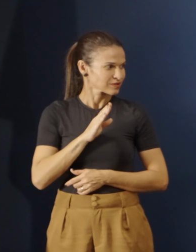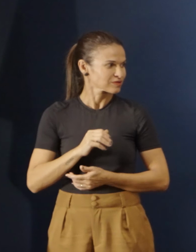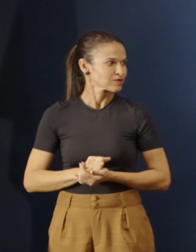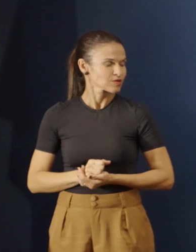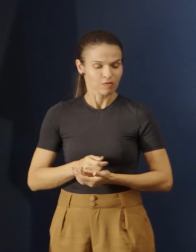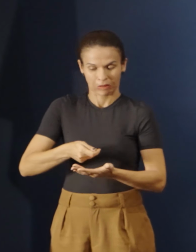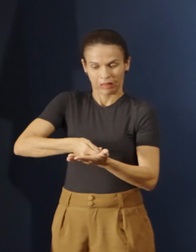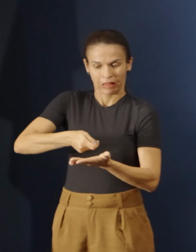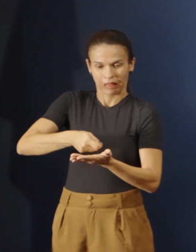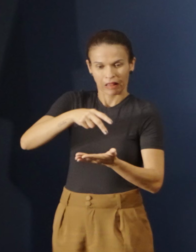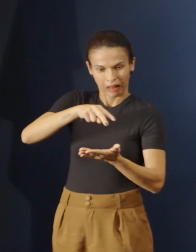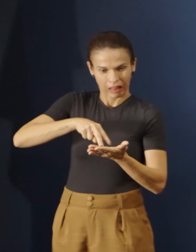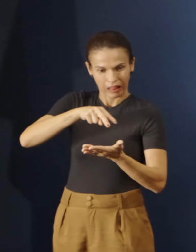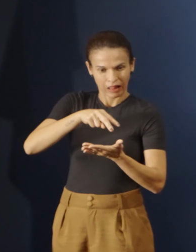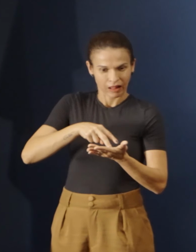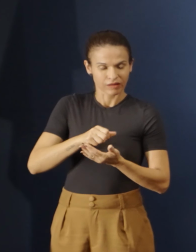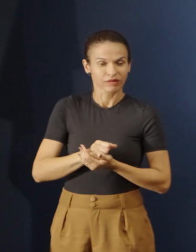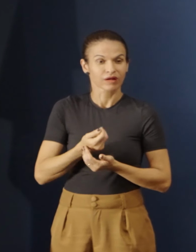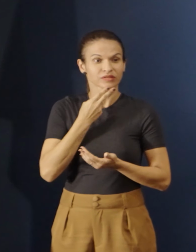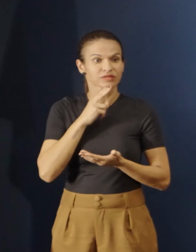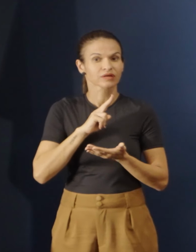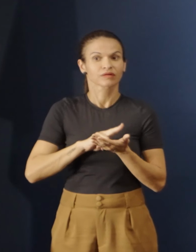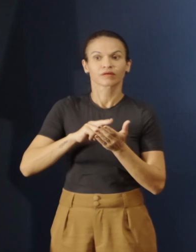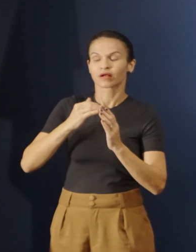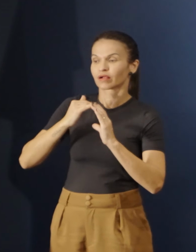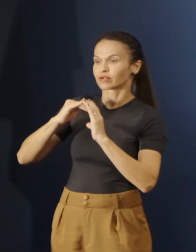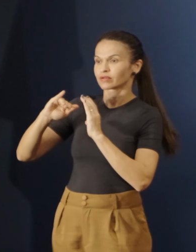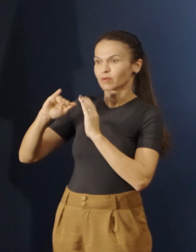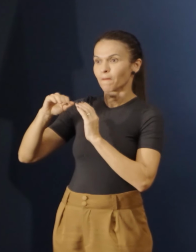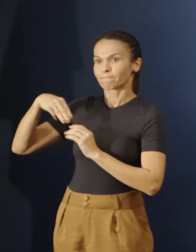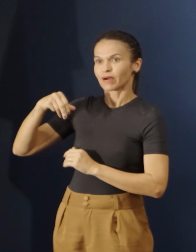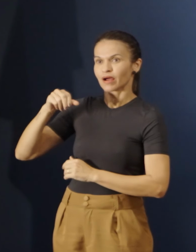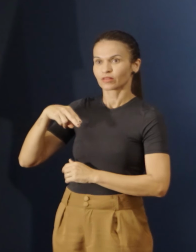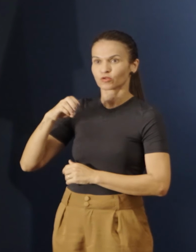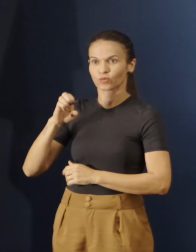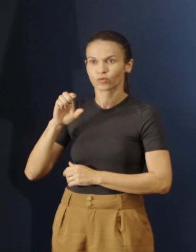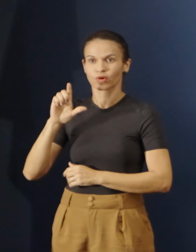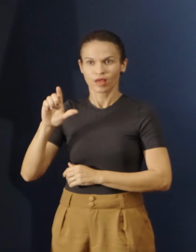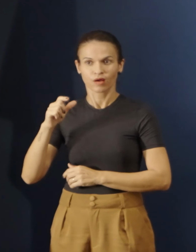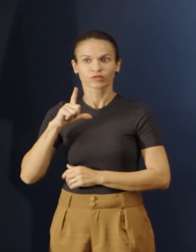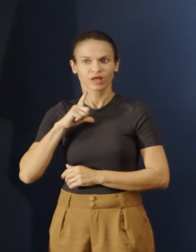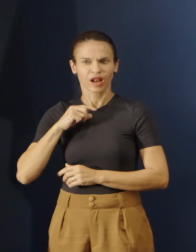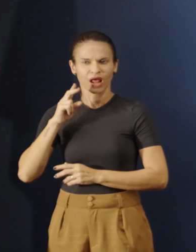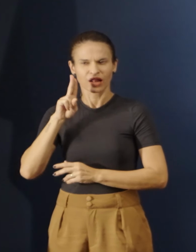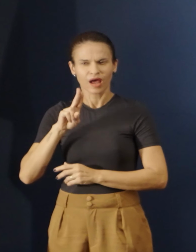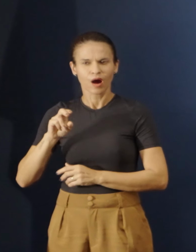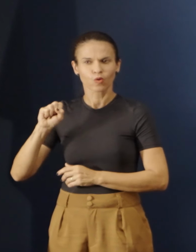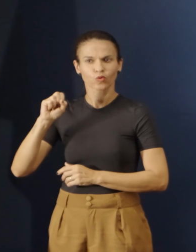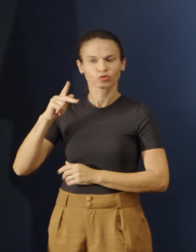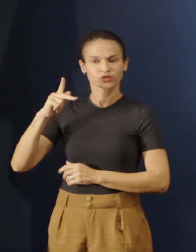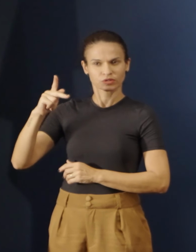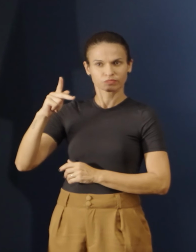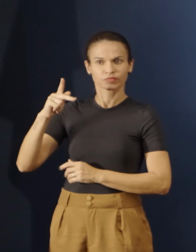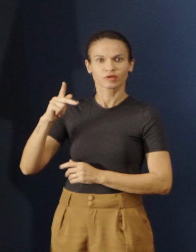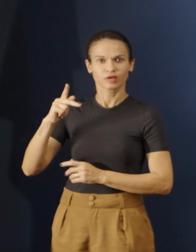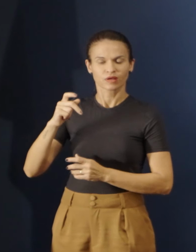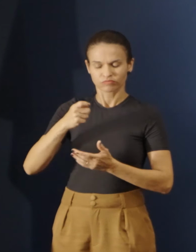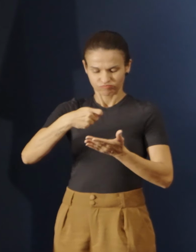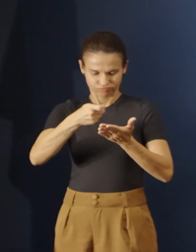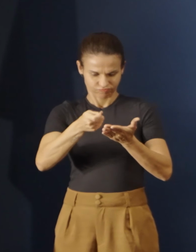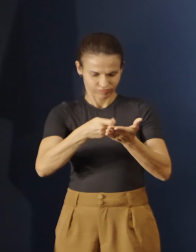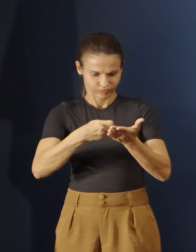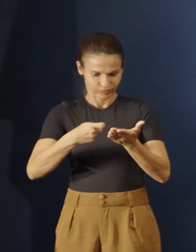ler Macunaíma, né? E a Carta para as Icamiabas, o Manuel Bandeira, no original, que está lá no IEB, lá na USP, ele rabisca o capítulo da